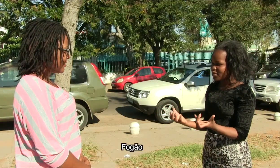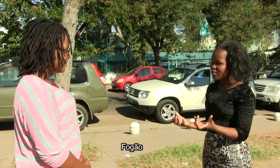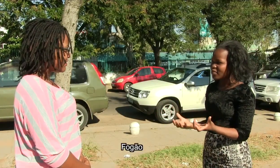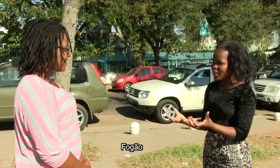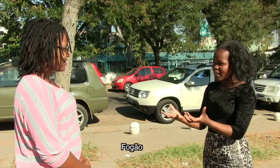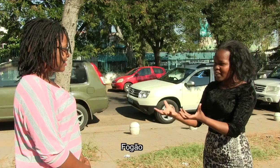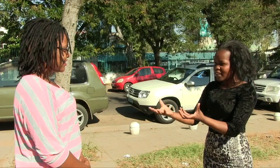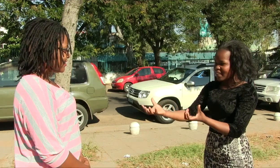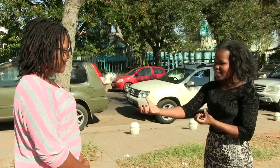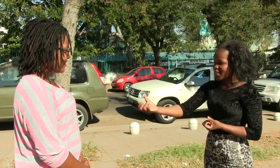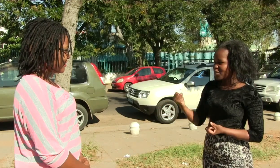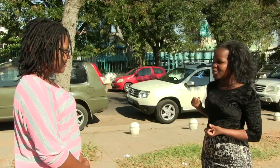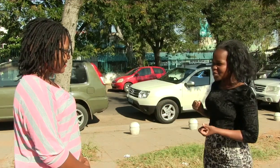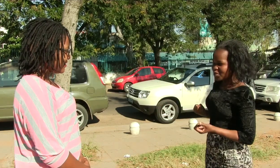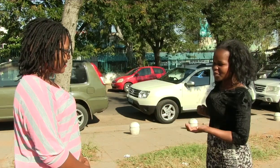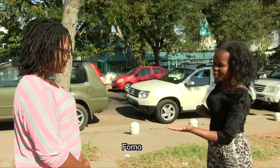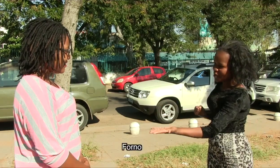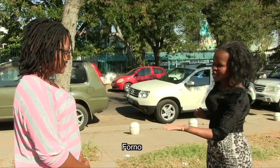fogão,